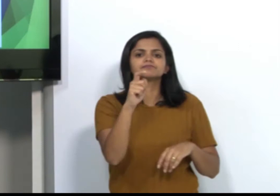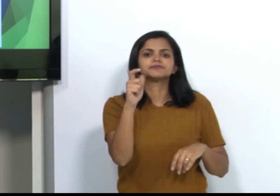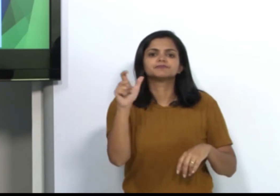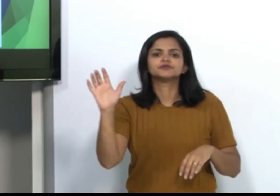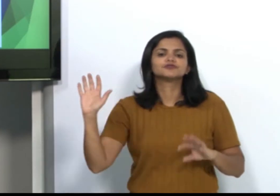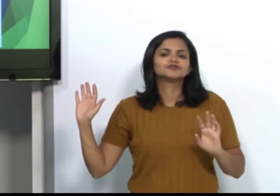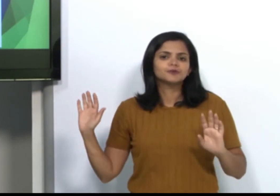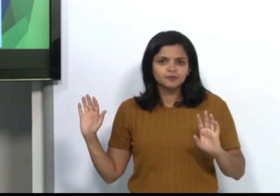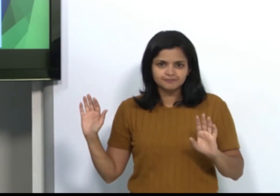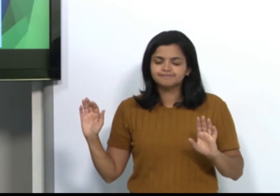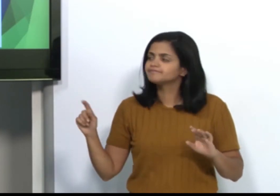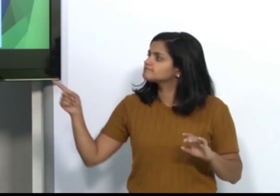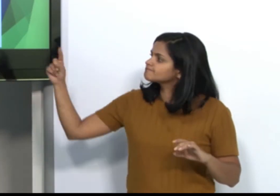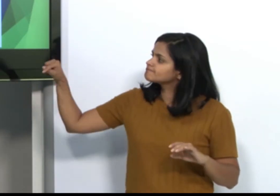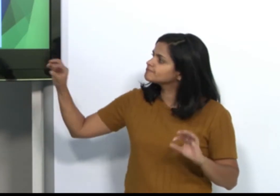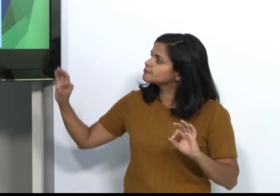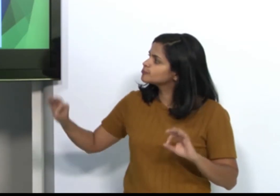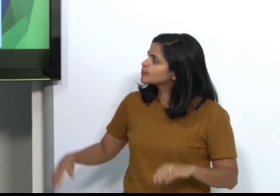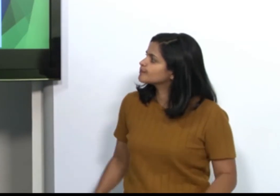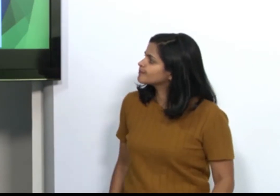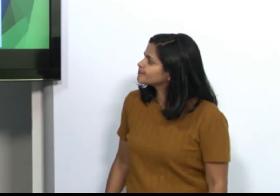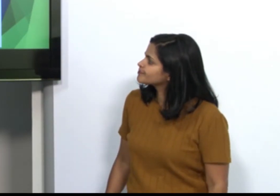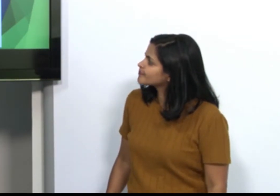Então, ali em cima eu não tenho palavras.